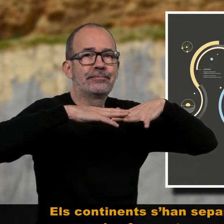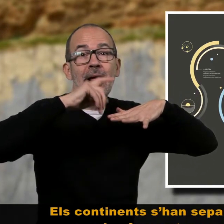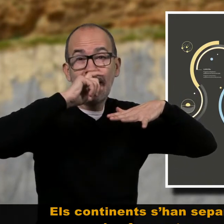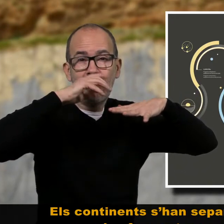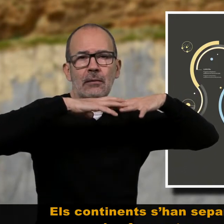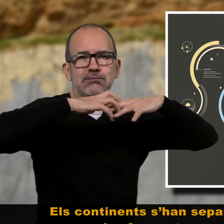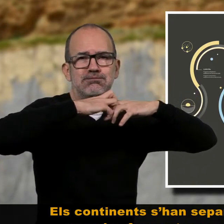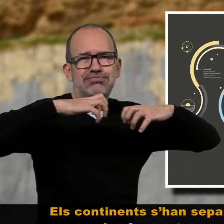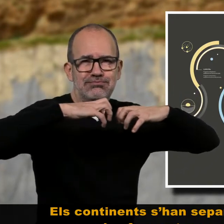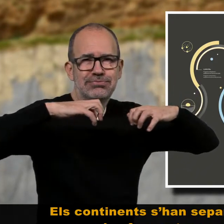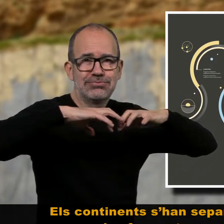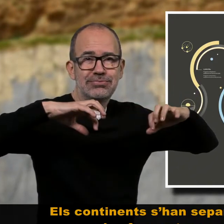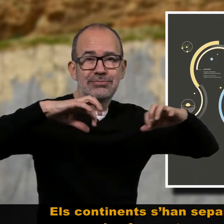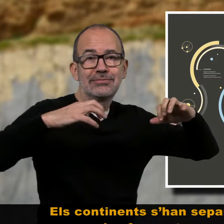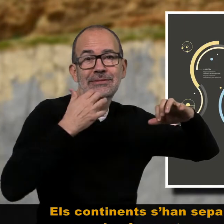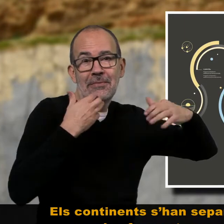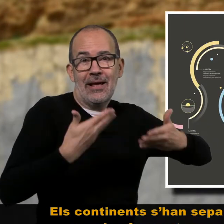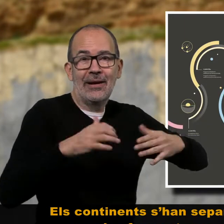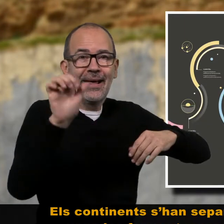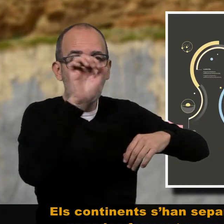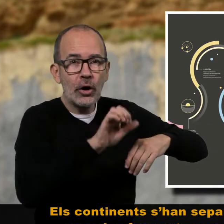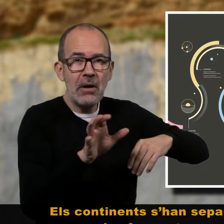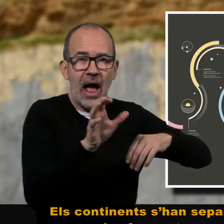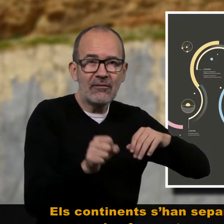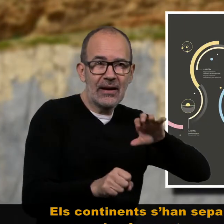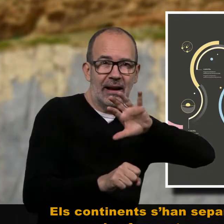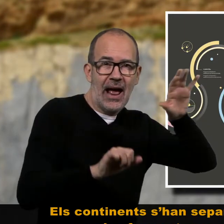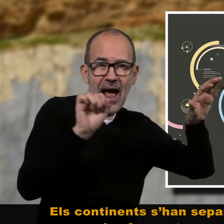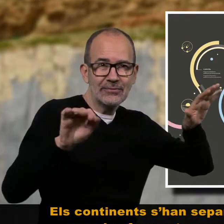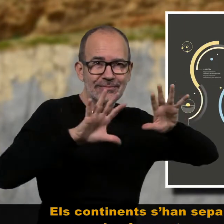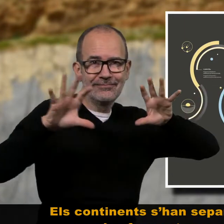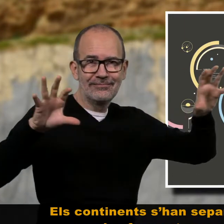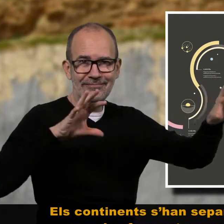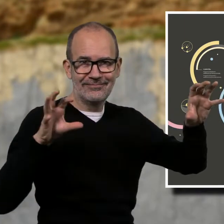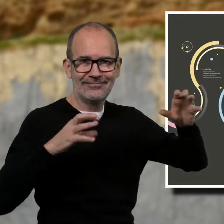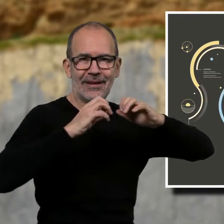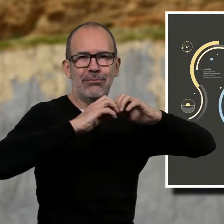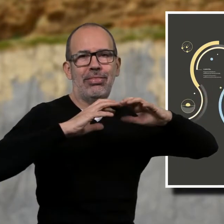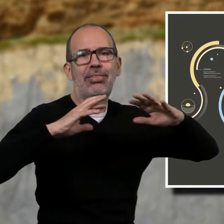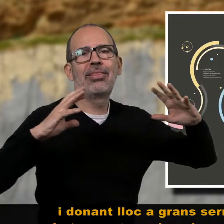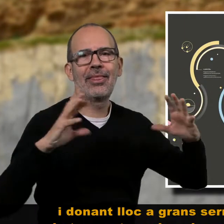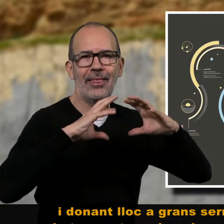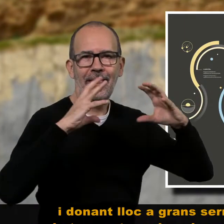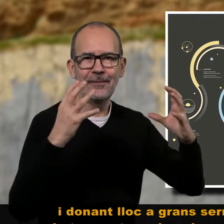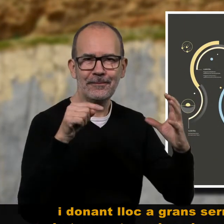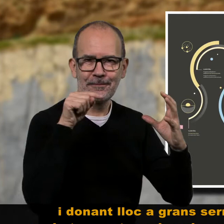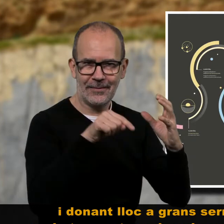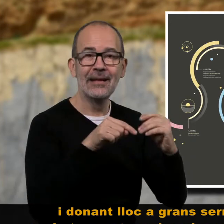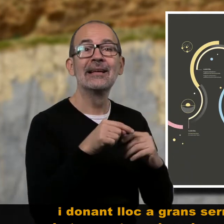Els continents s'han separat i unit diverses vegades, formant masses continentals i donant lloc a grans serralades que